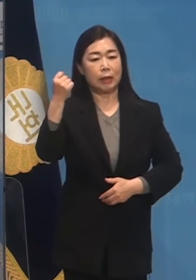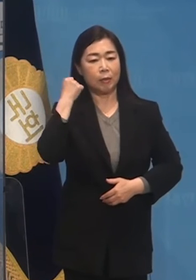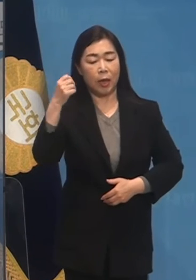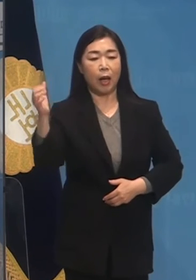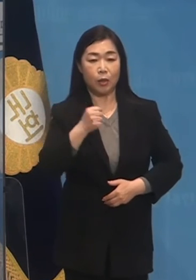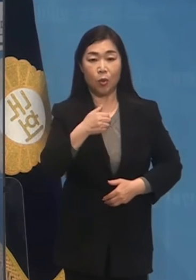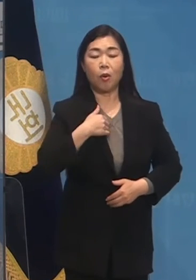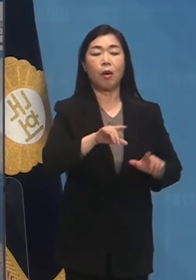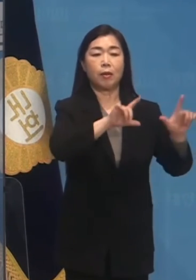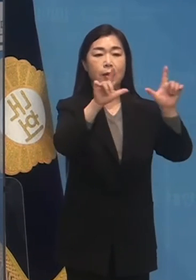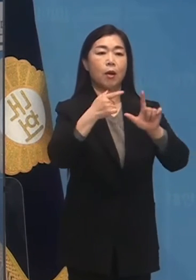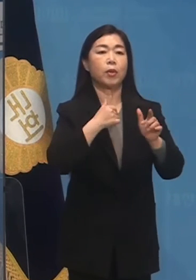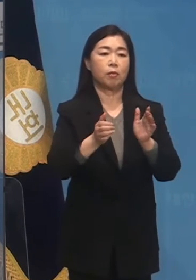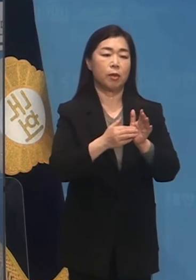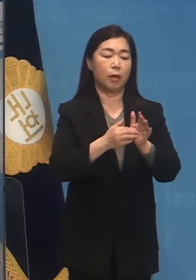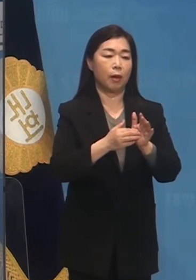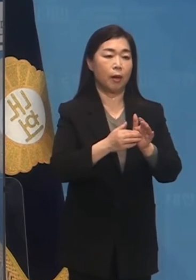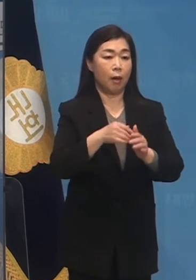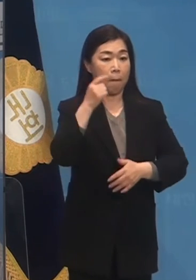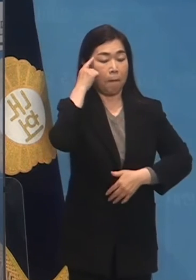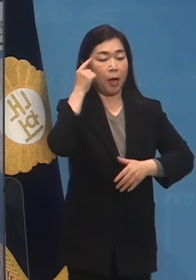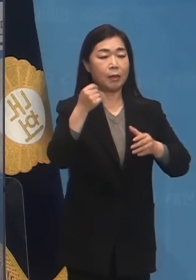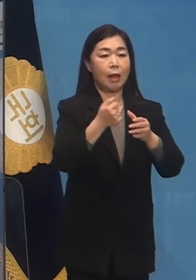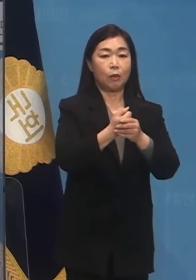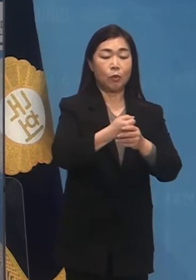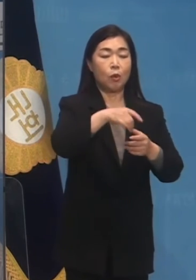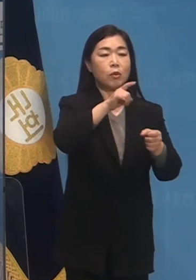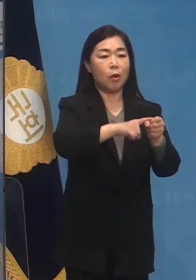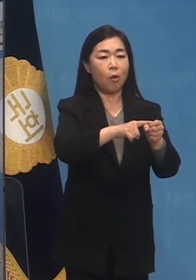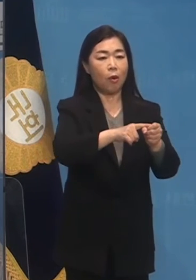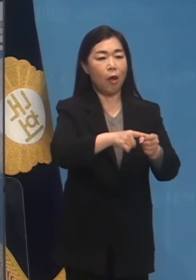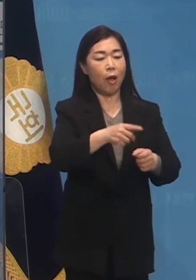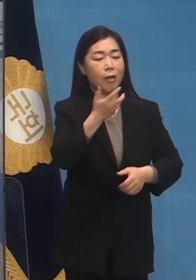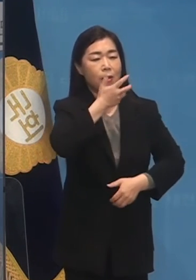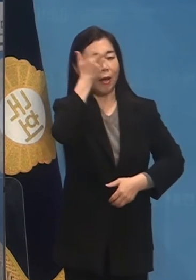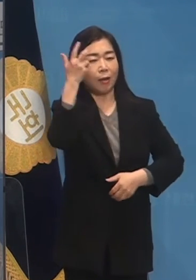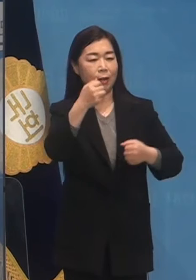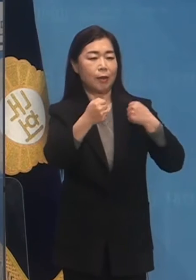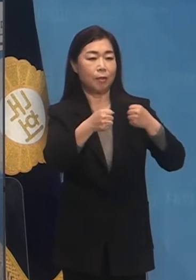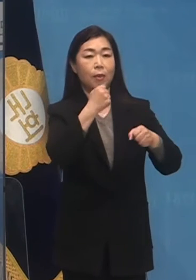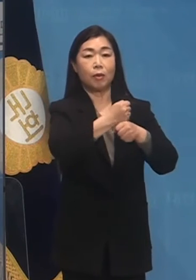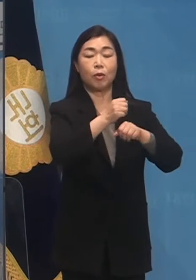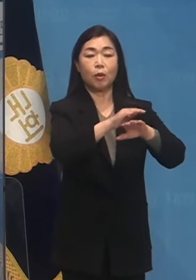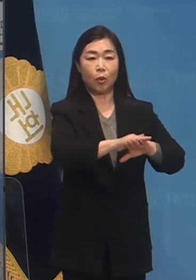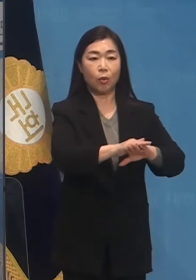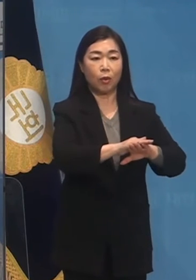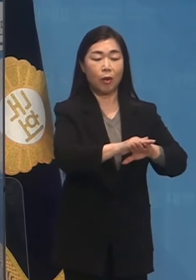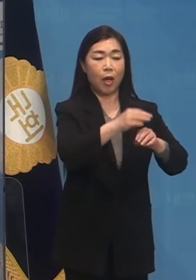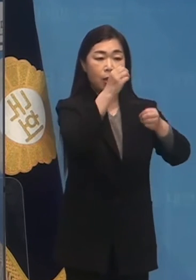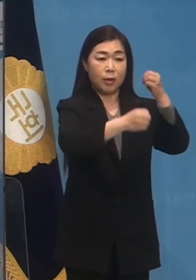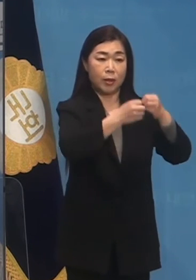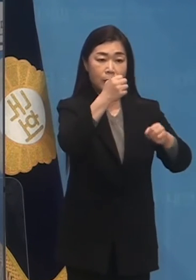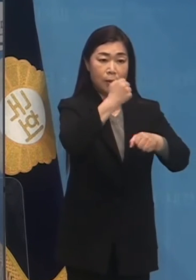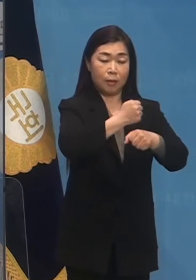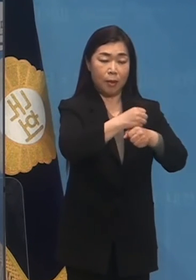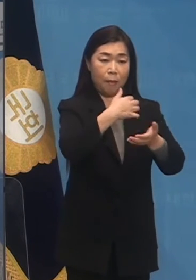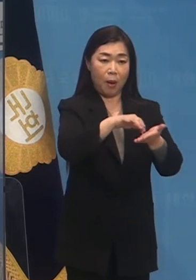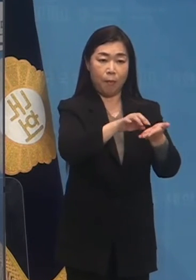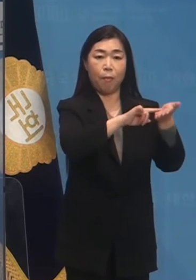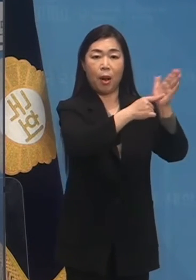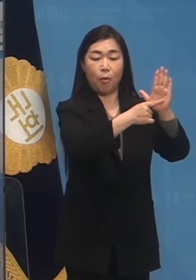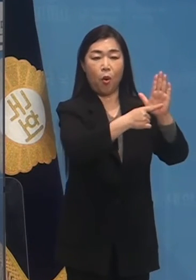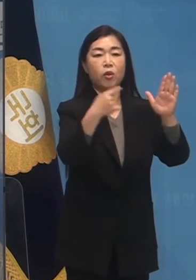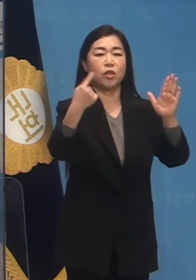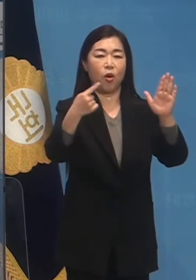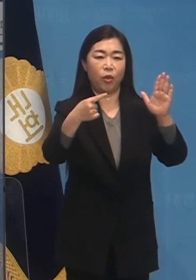살아왔습니다. 창조적 상상력을 지향하는 삶. 1000편의 시를 발표했고 13권의 시과 30여